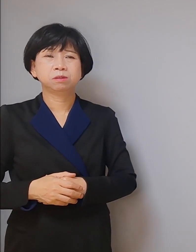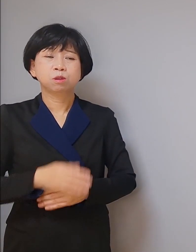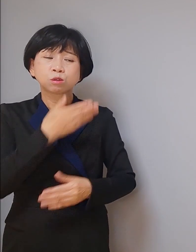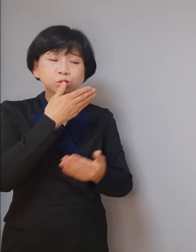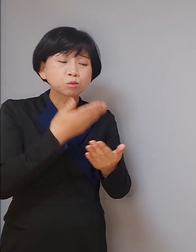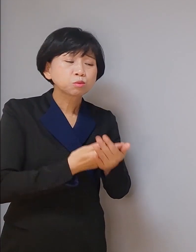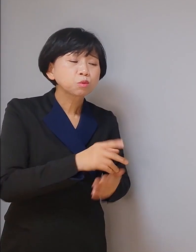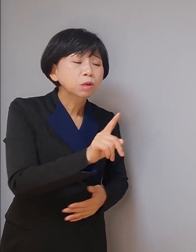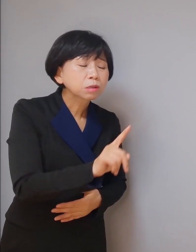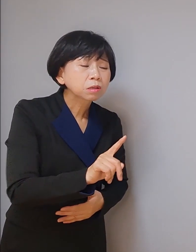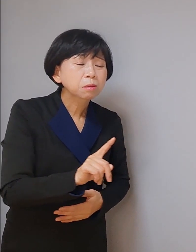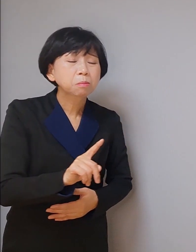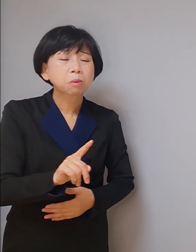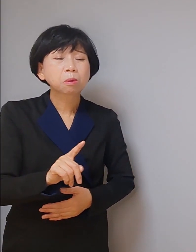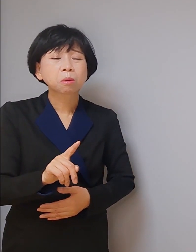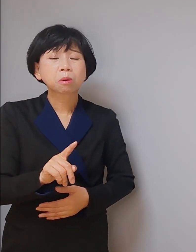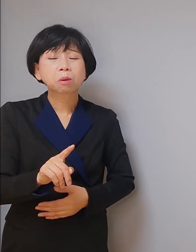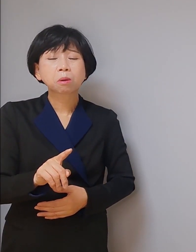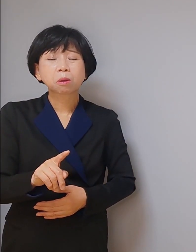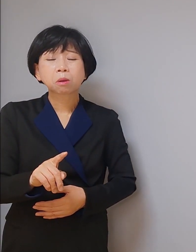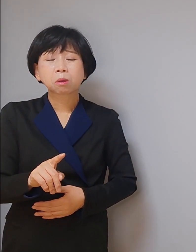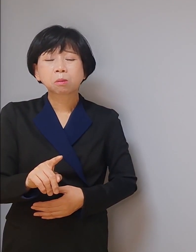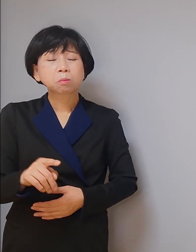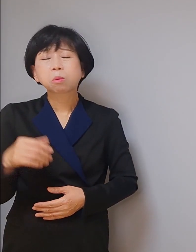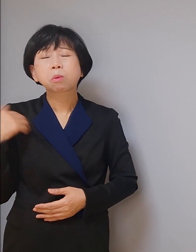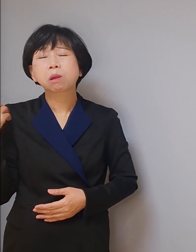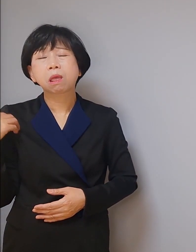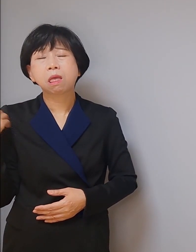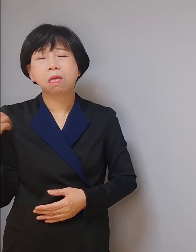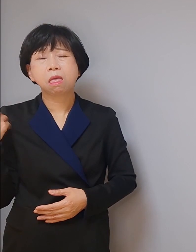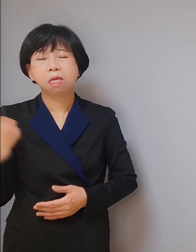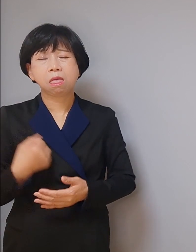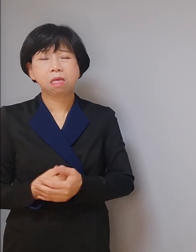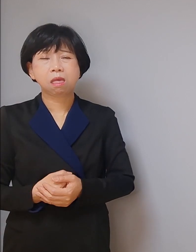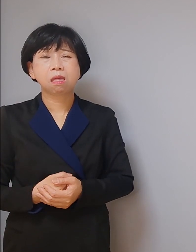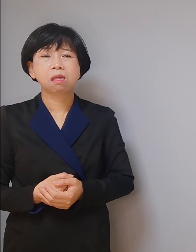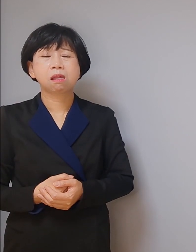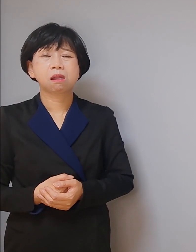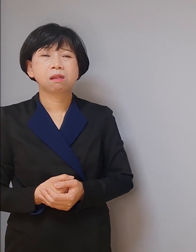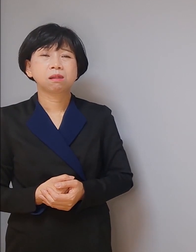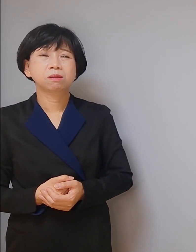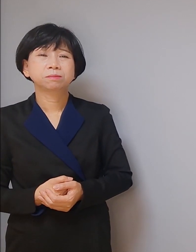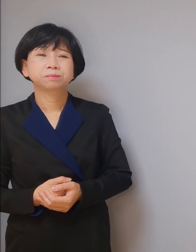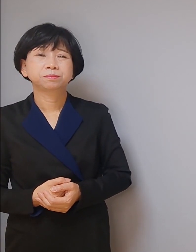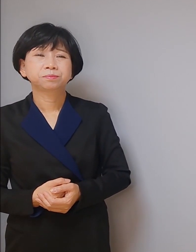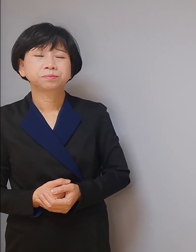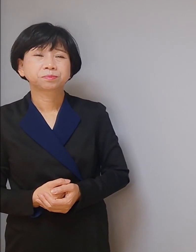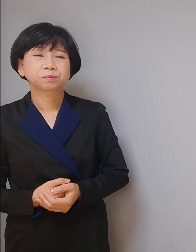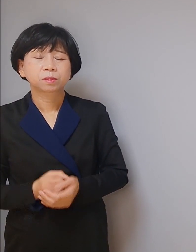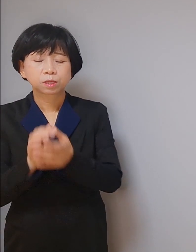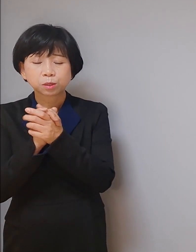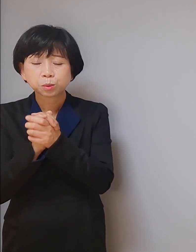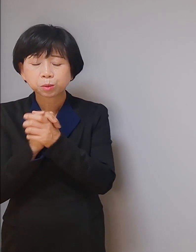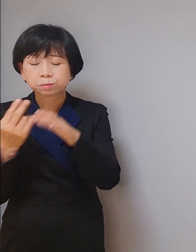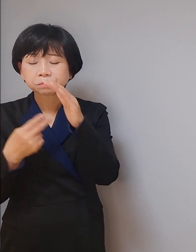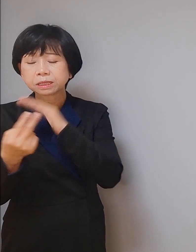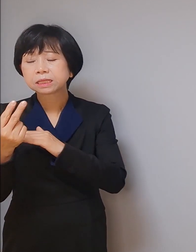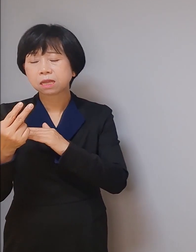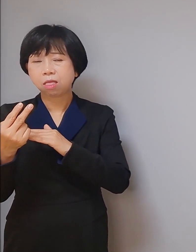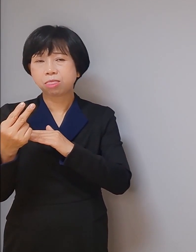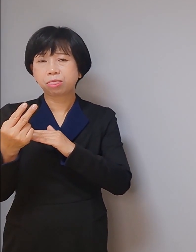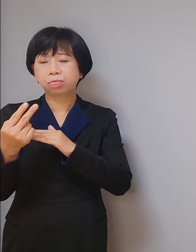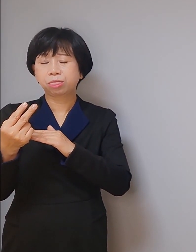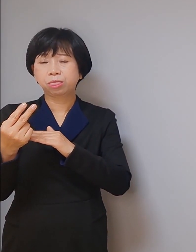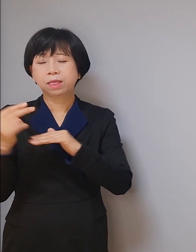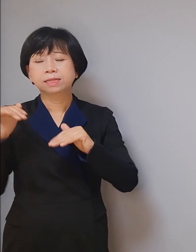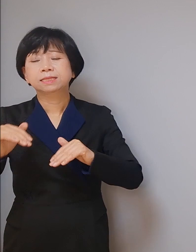어떤 것이 덜 중요한지 정신없고 산만한 인생을 살아간다는 거죠. 기도는요, 비전을 자라게 하는